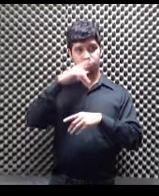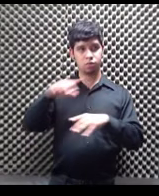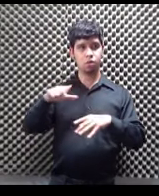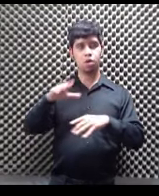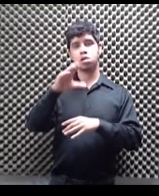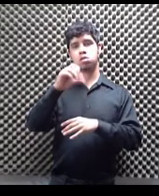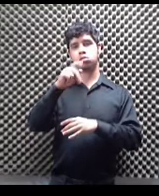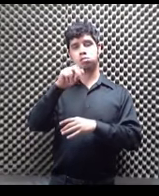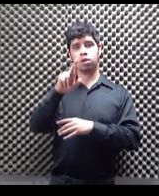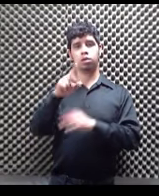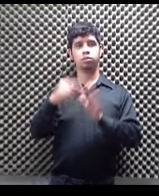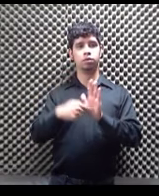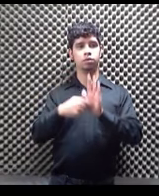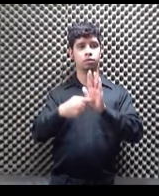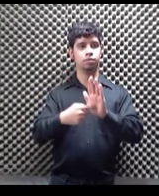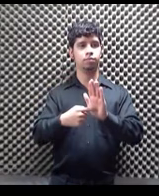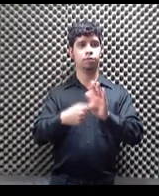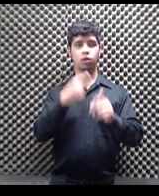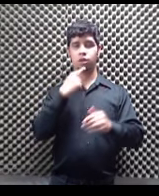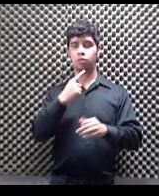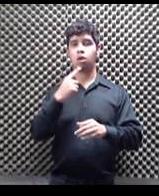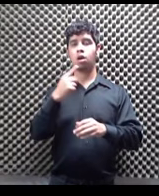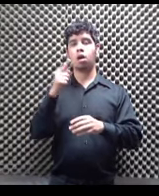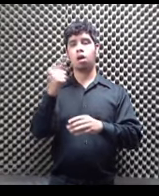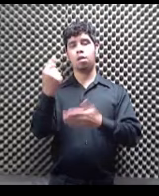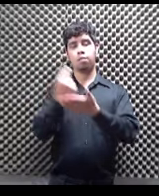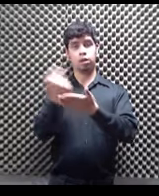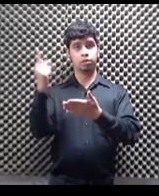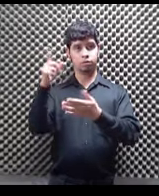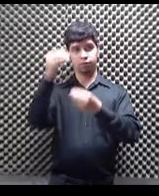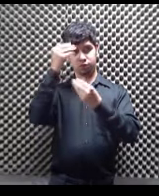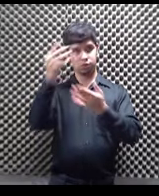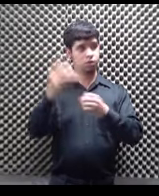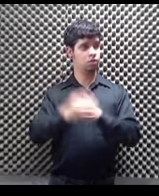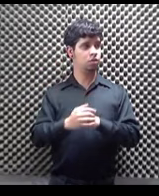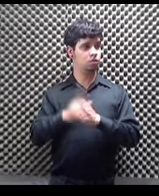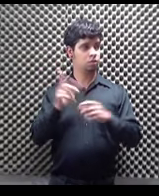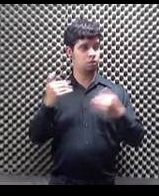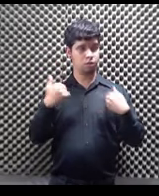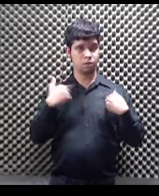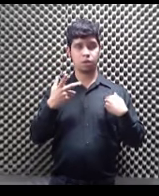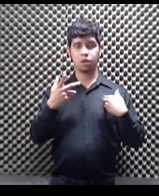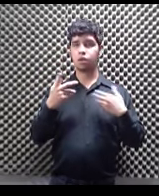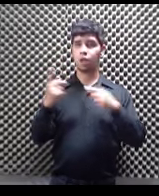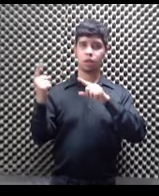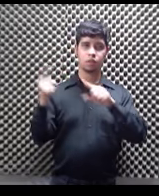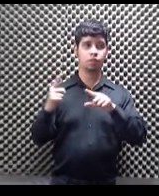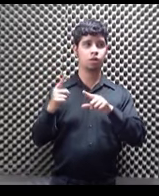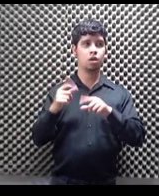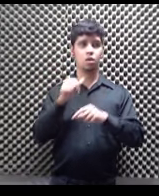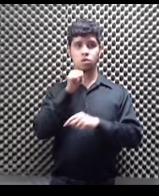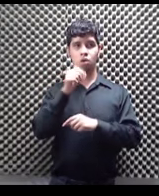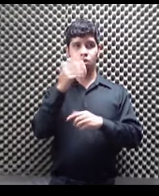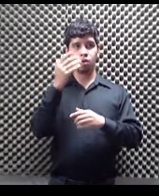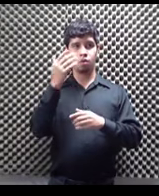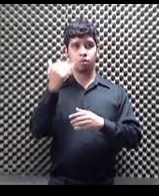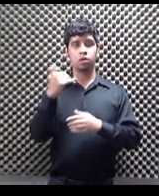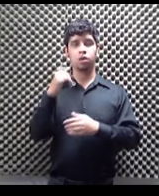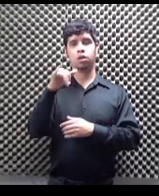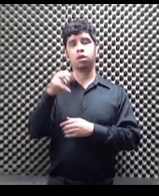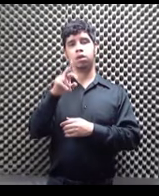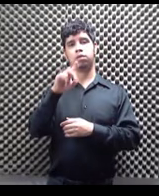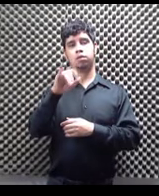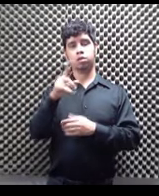Copar. Ajá, presentaron. Aquí el martes pasado. Sí. Tú ves la convocatoria que tiene nuestro público. Y no porque Javier esté aquí, ojalá no estuviera